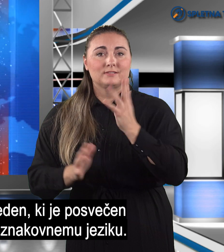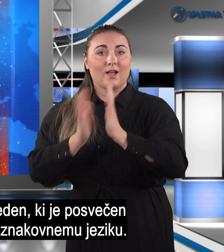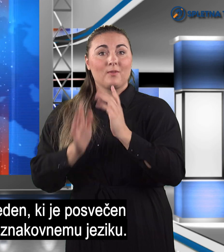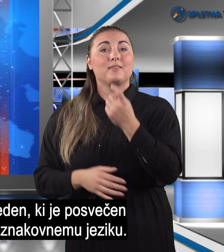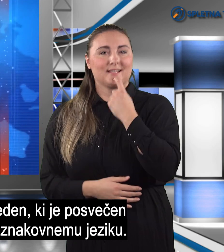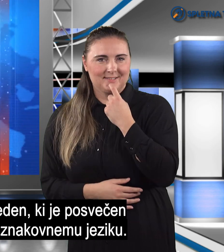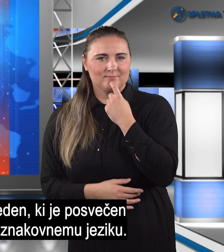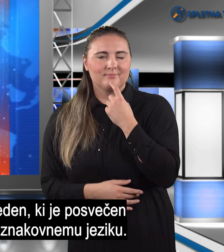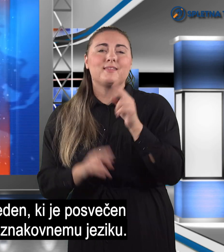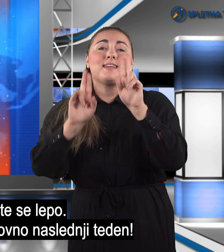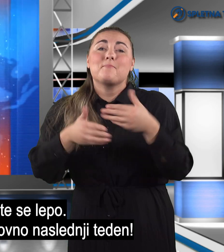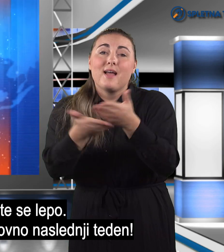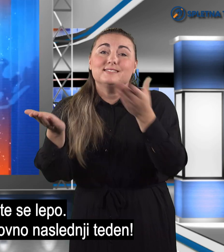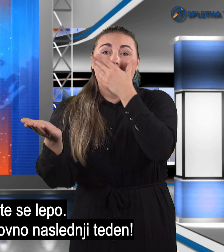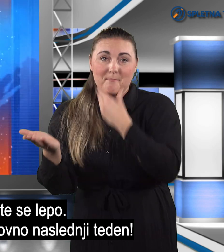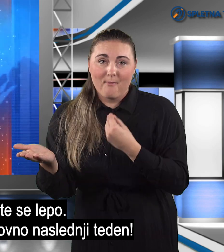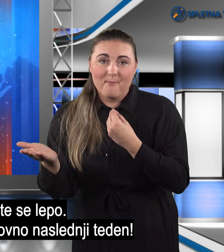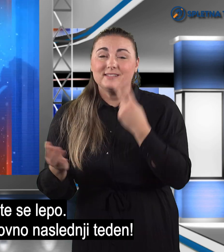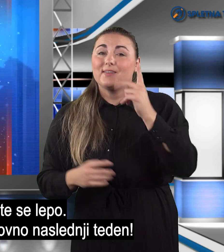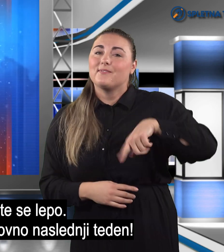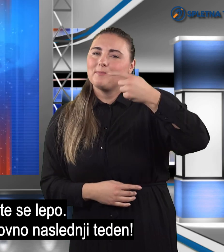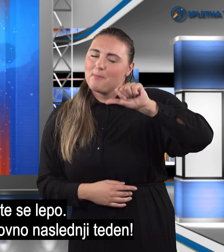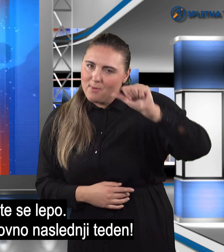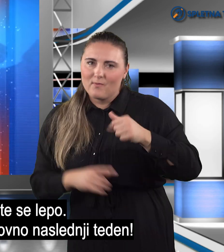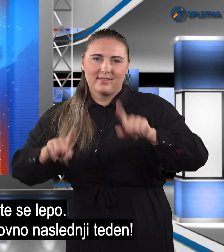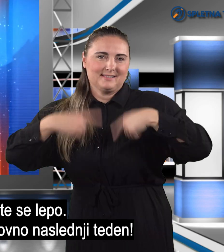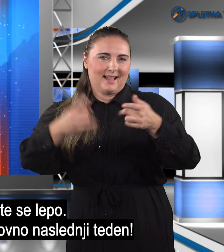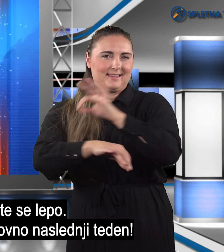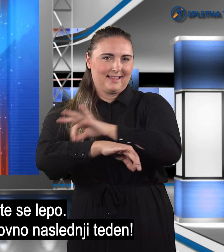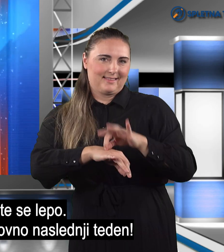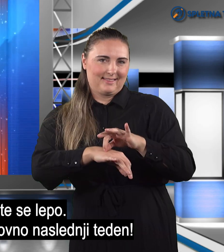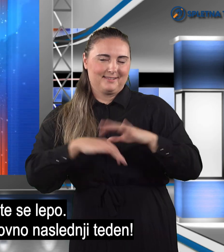jeziku. Imejte se lepo, vidimo se ponovno naslednji teden.